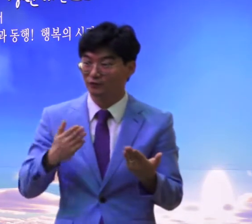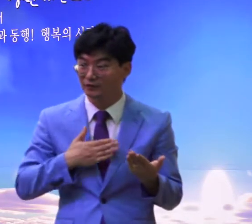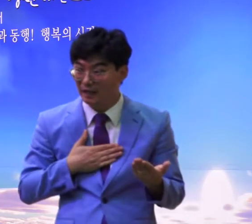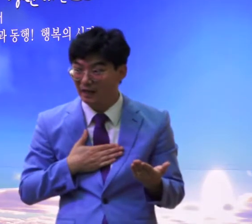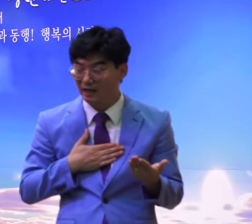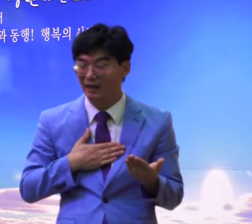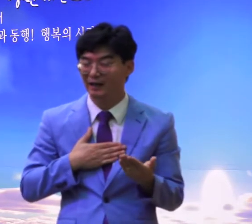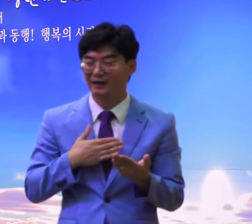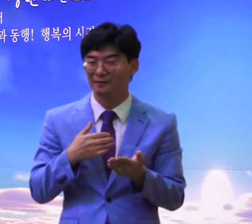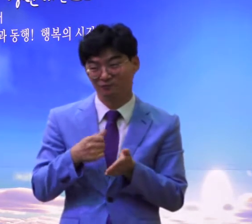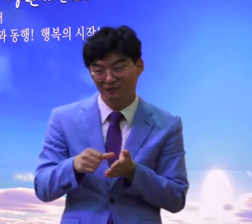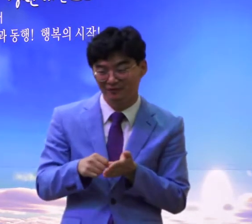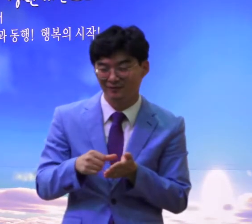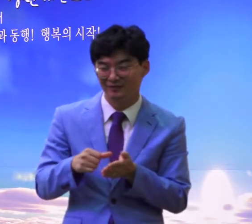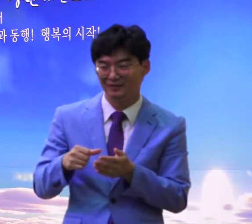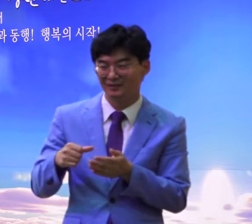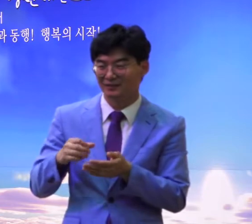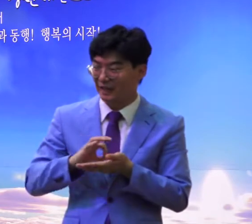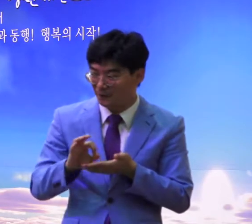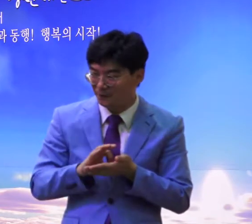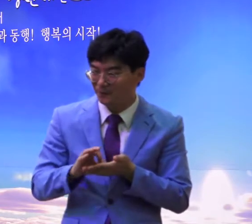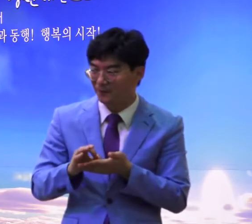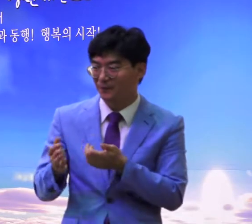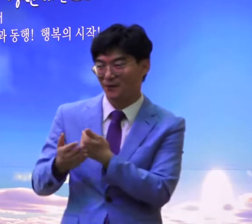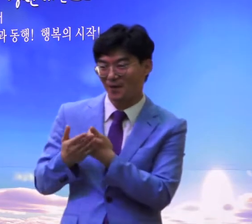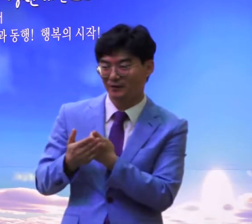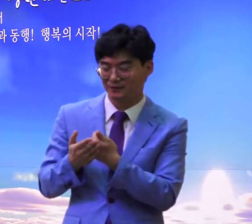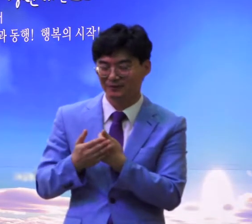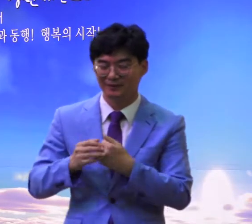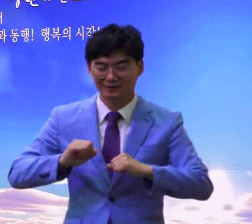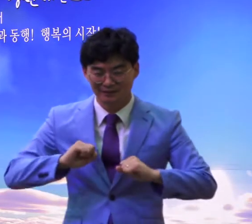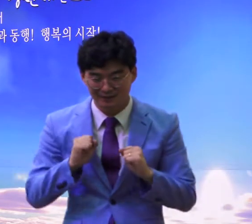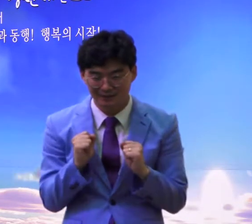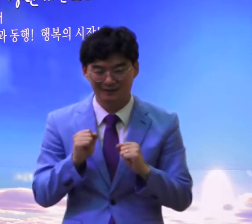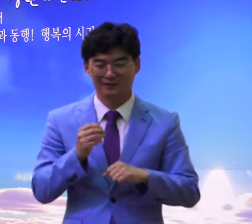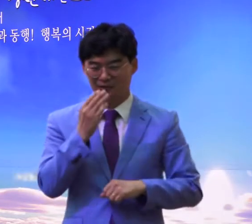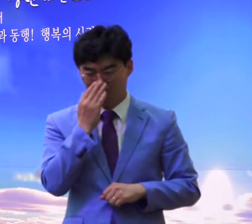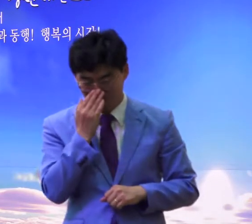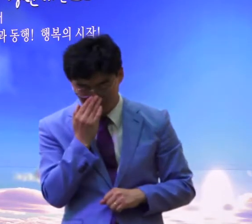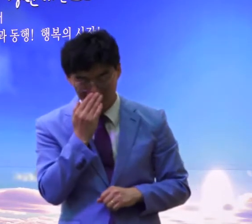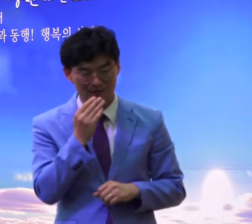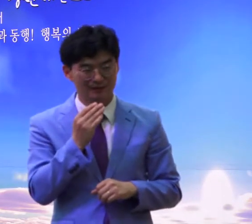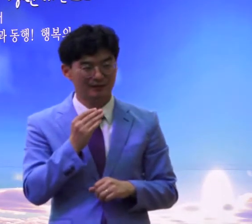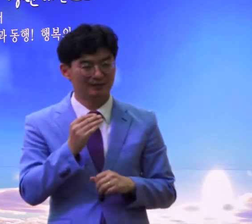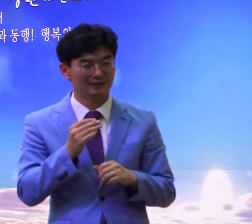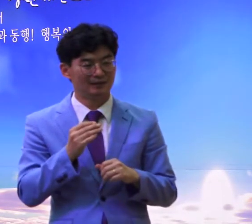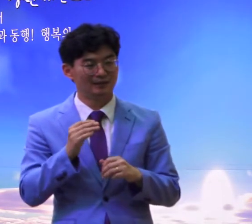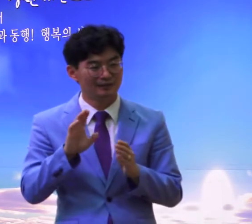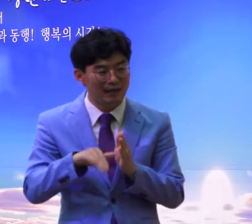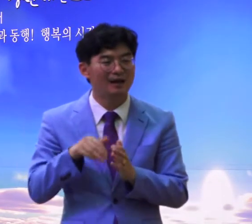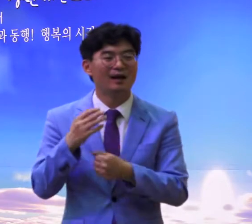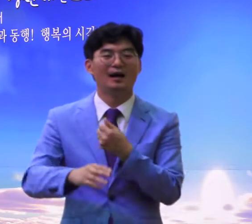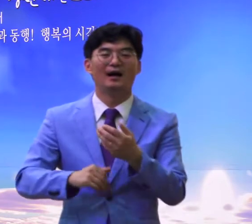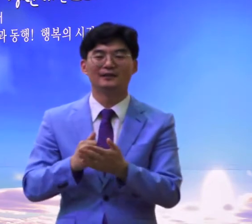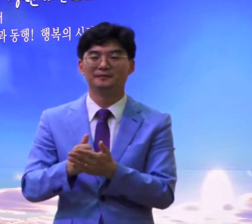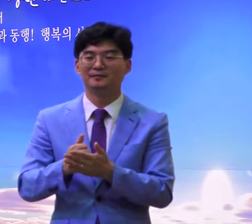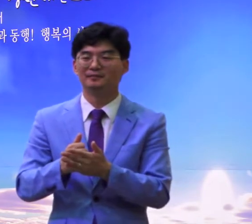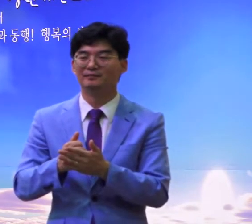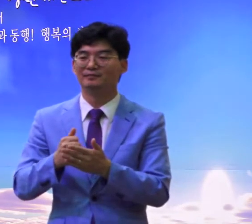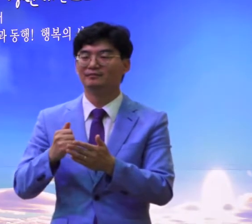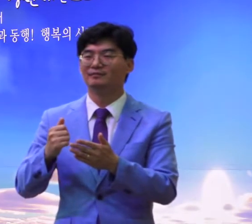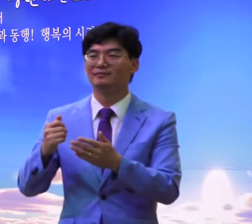그것이 순종입니다. 그렇게 순종의 자세로 하나님 앞에 설 때에 하나님께서 일하실 것입니다. 그때 하나님 앞에